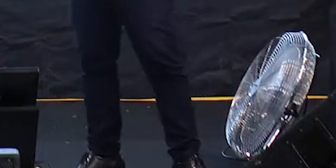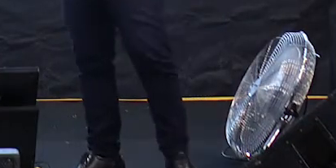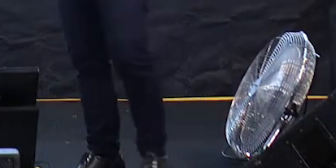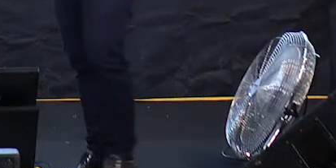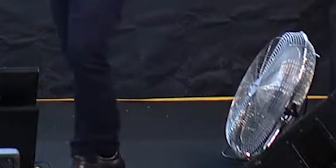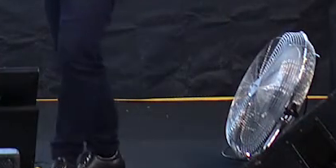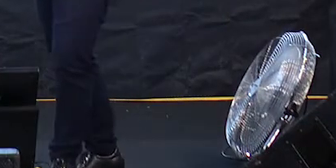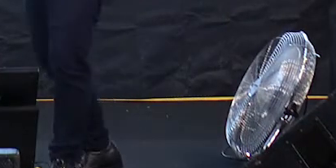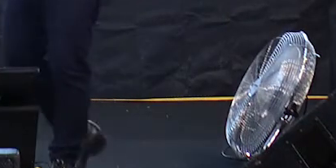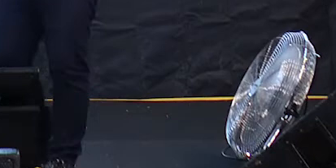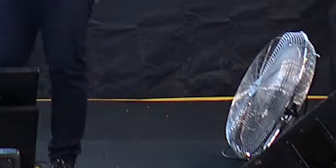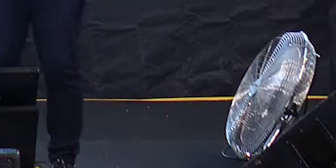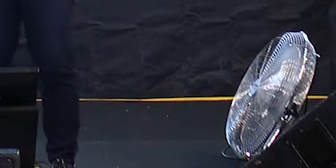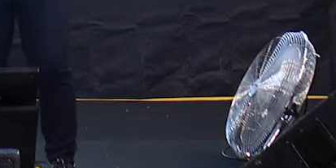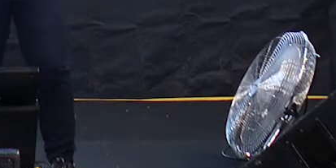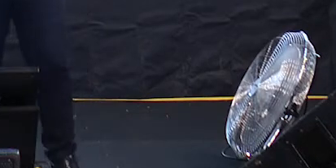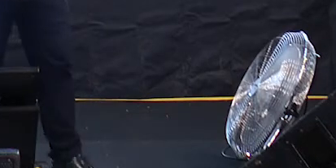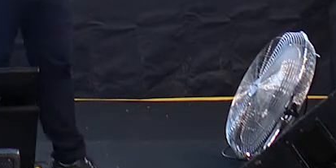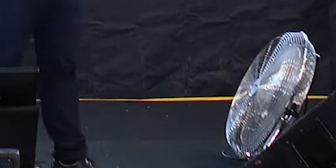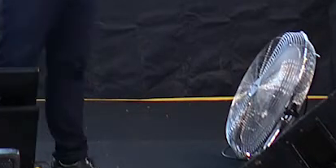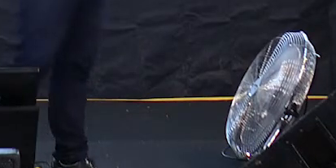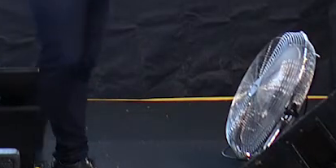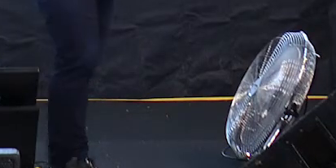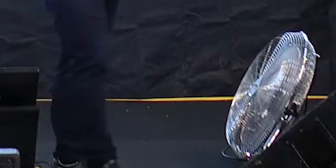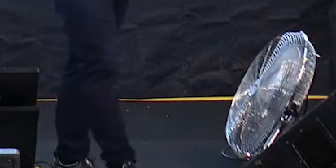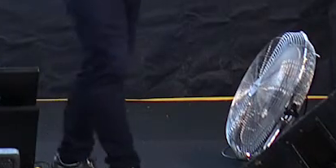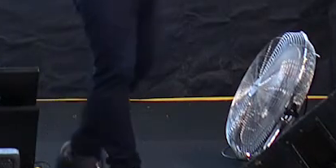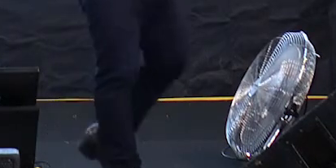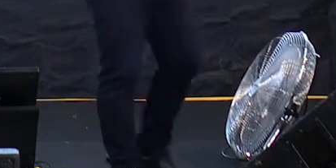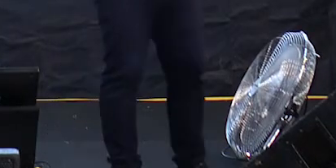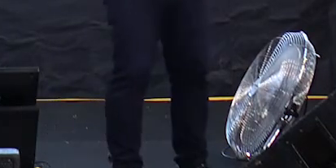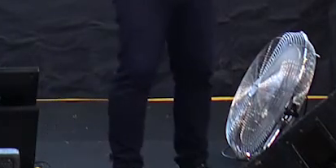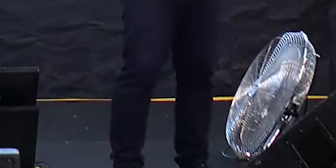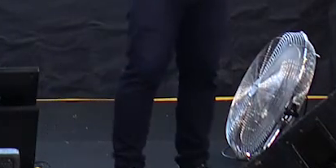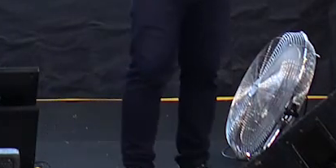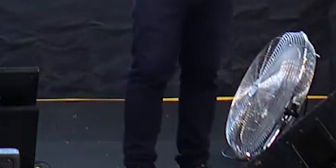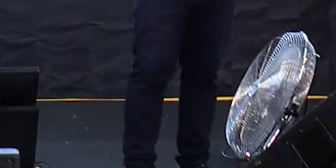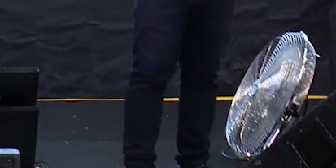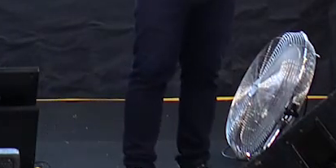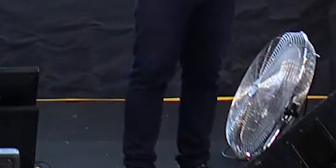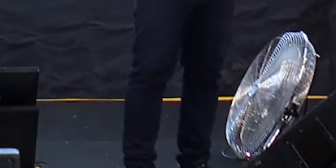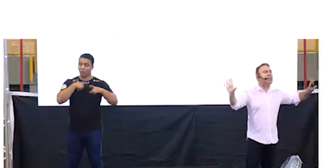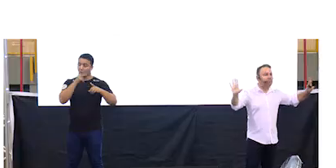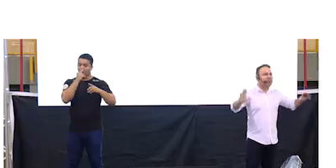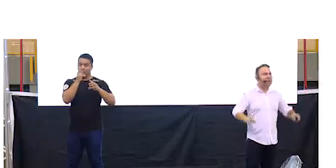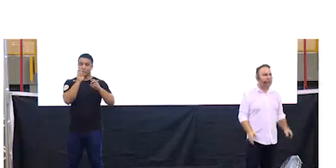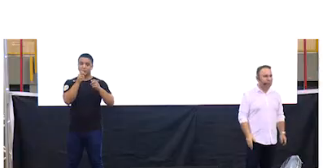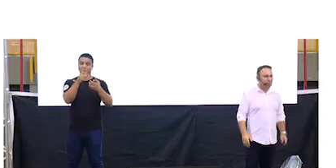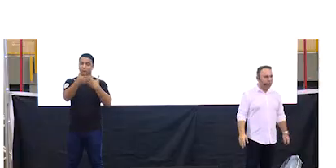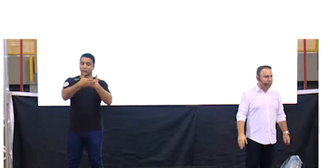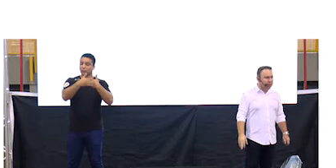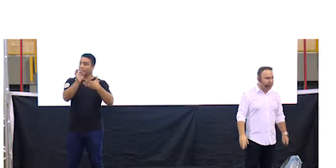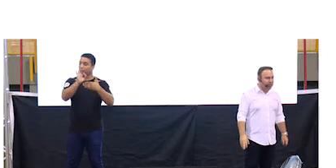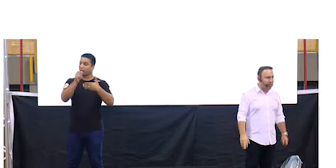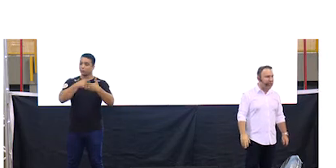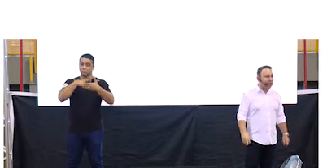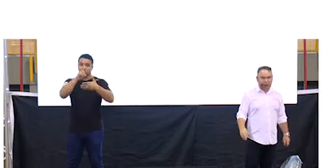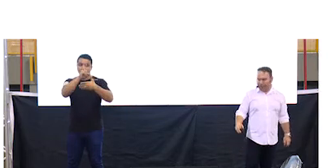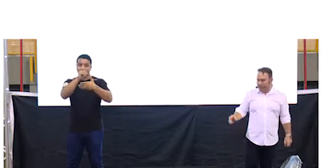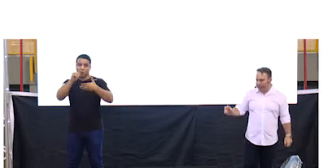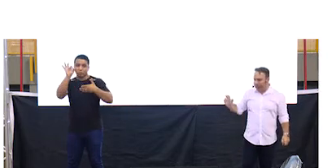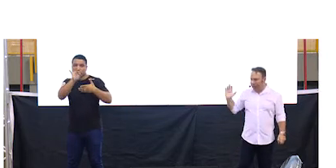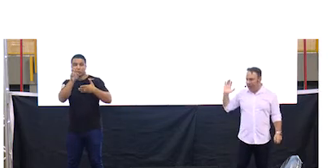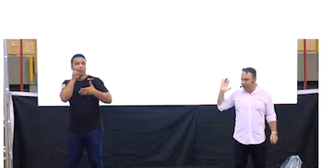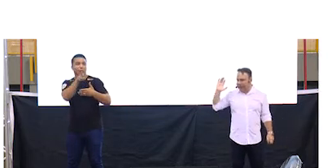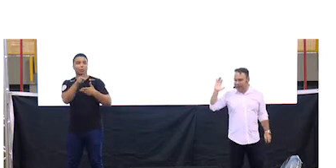Valeu. Então é o seguinte, vamos imaginar que o vidro, sem película nenhuma, tem 100% de